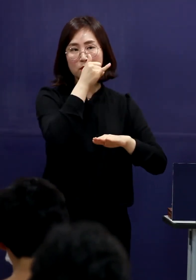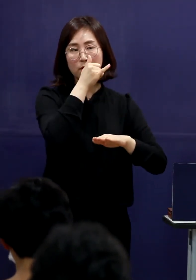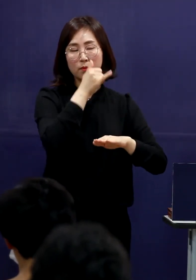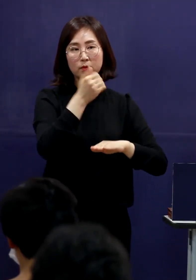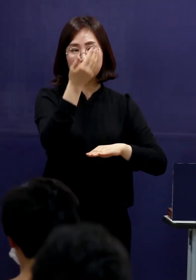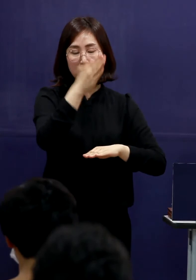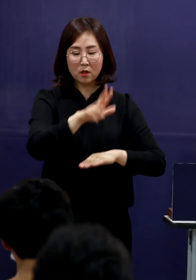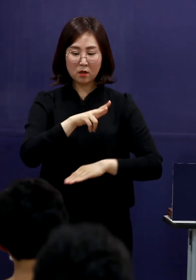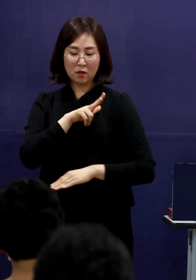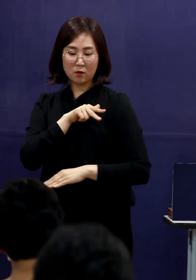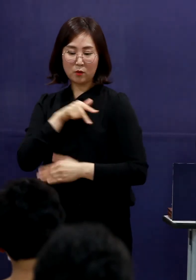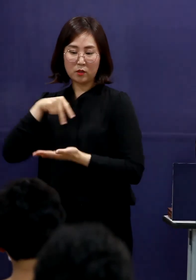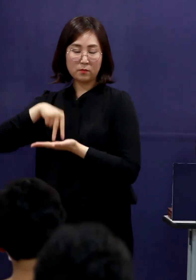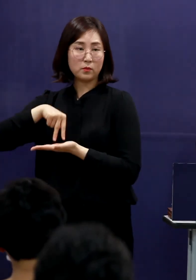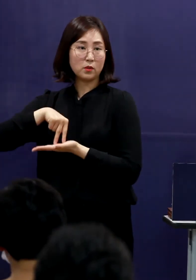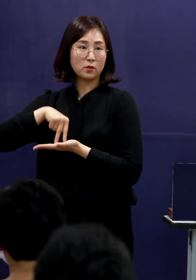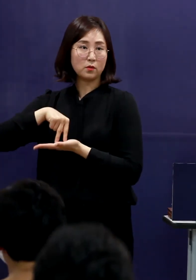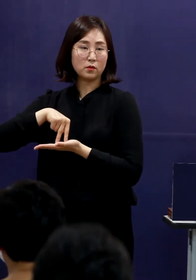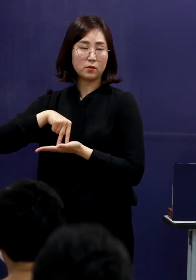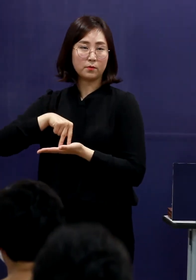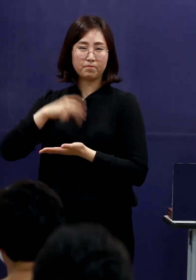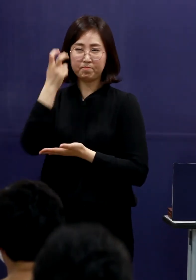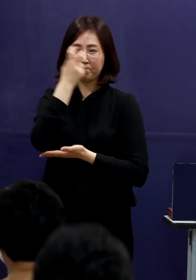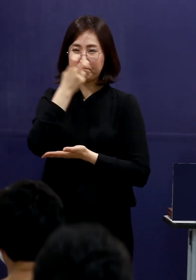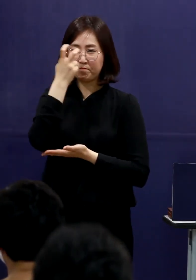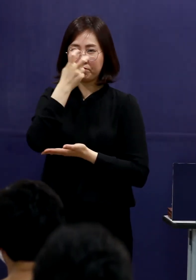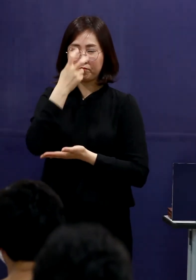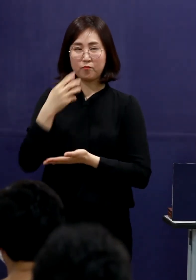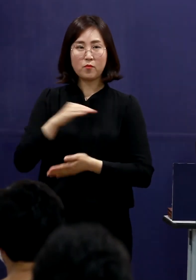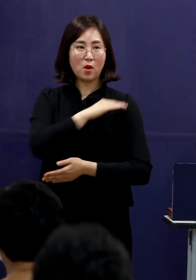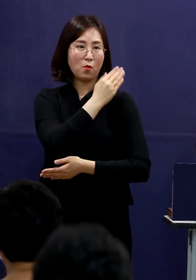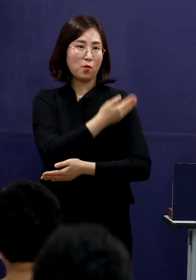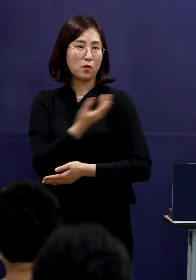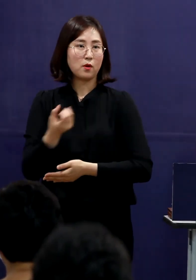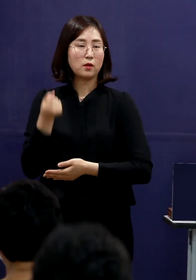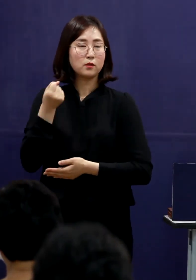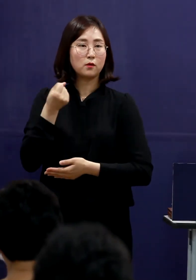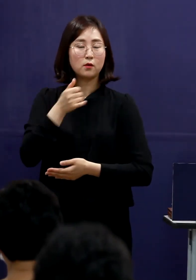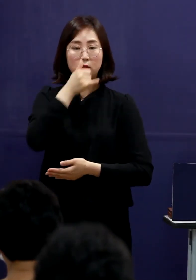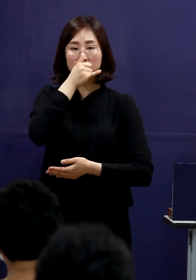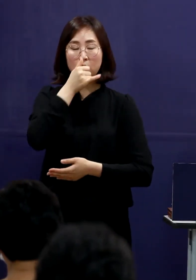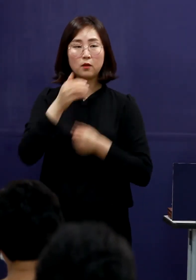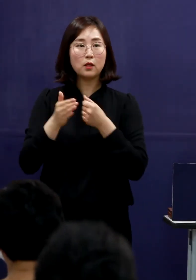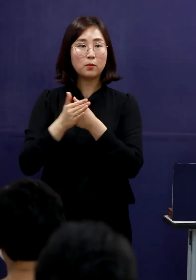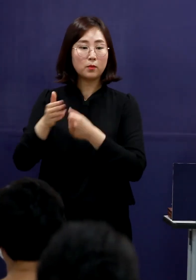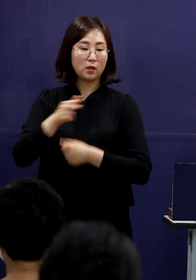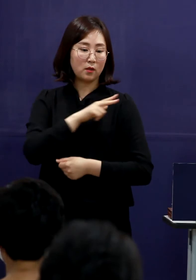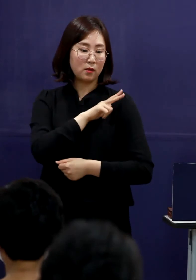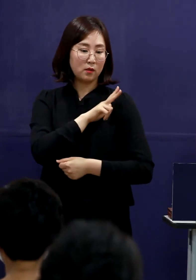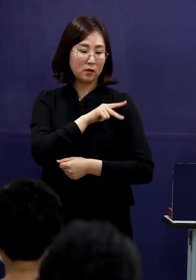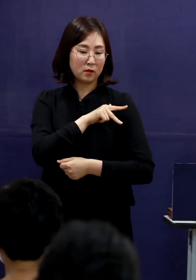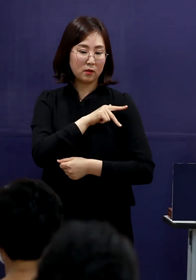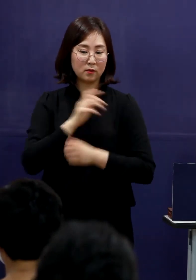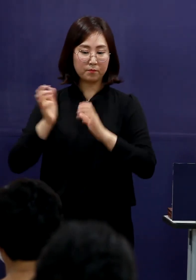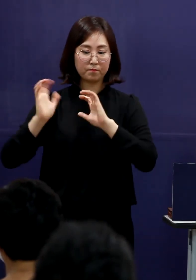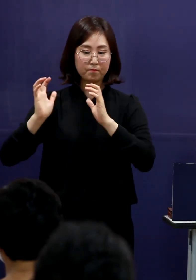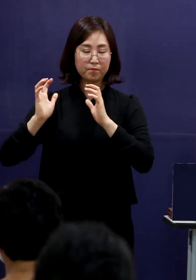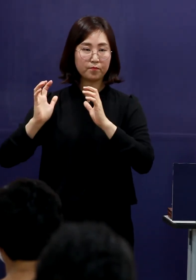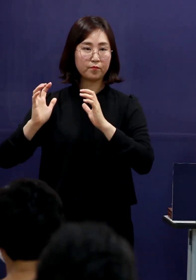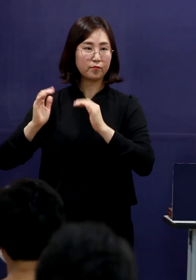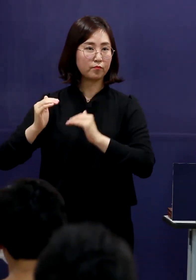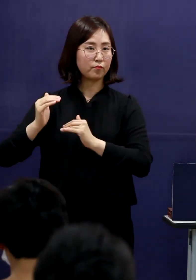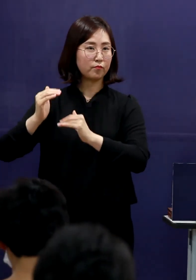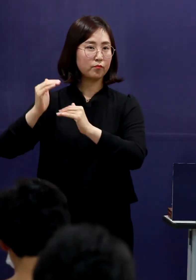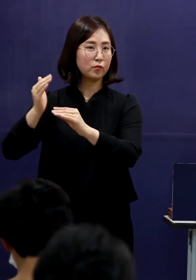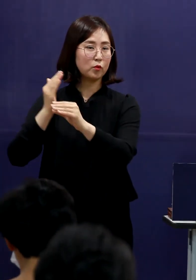의회에서는 또 심의하는 권한이 있기 때문에 그 심의 과정에서 의원들하고 시의회하고 우리